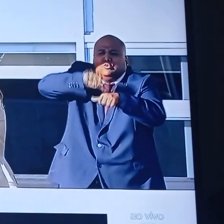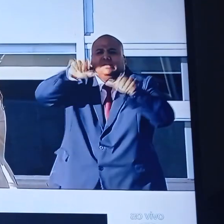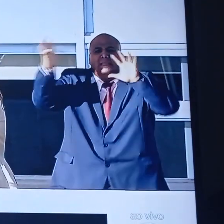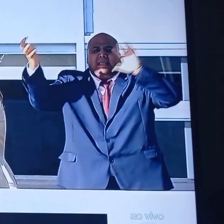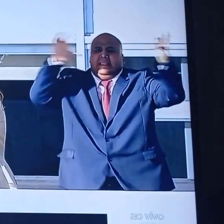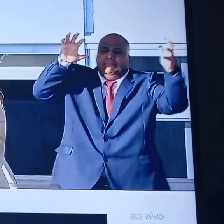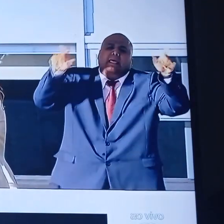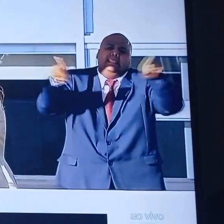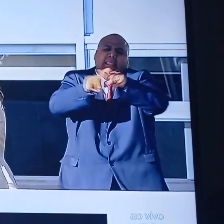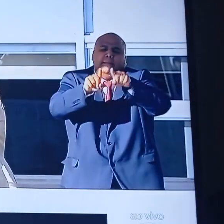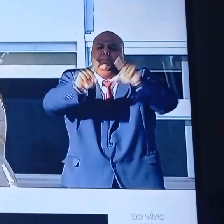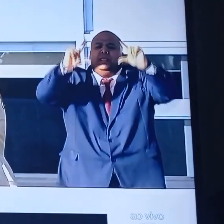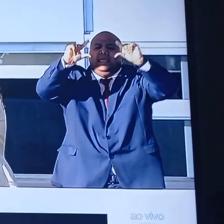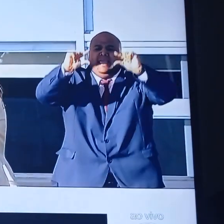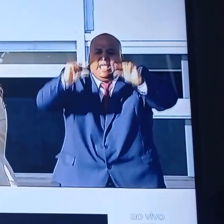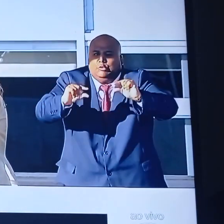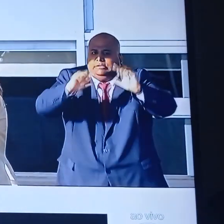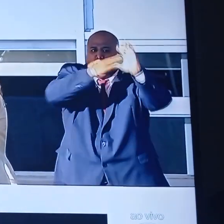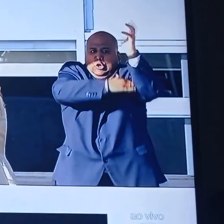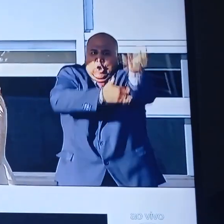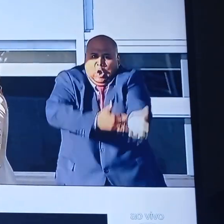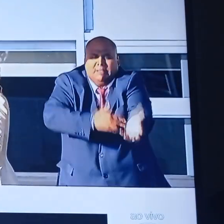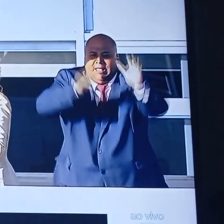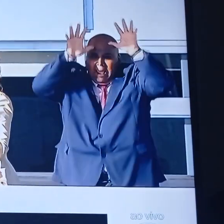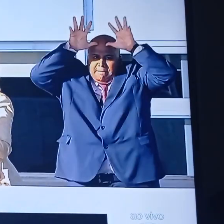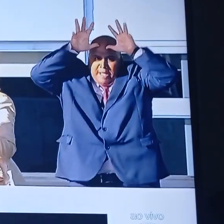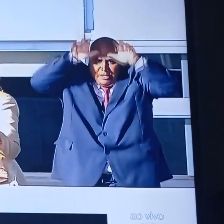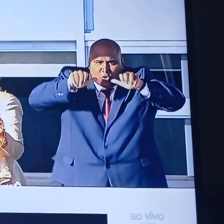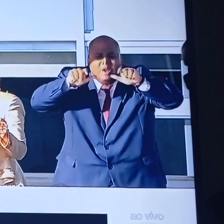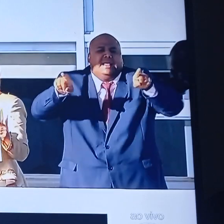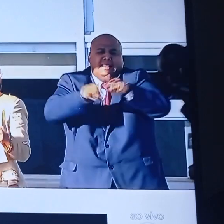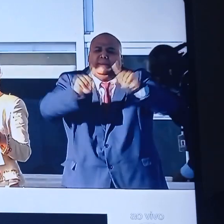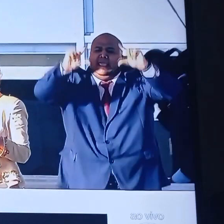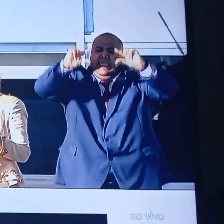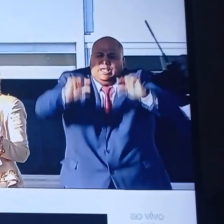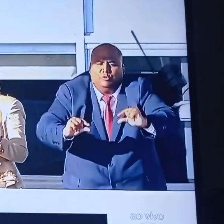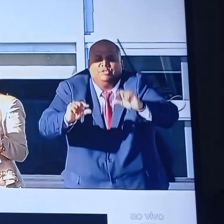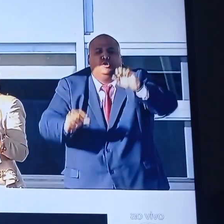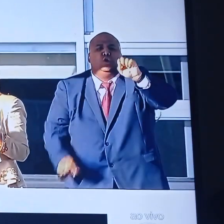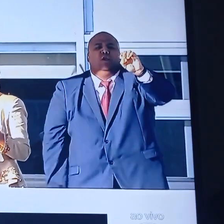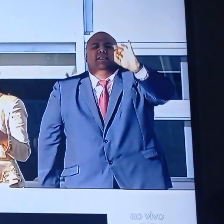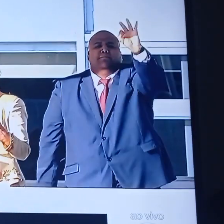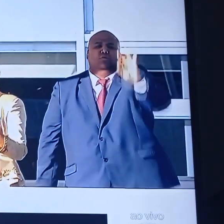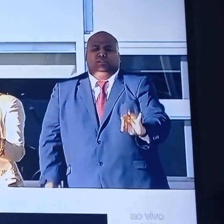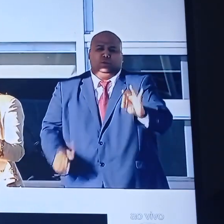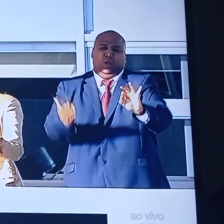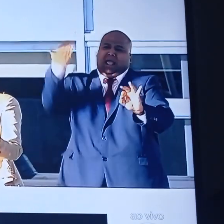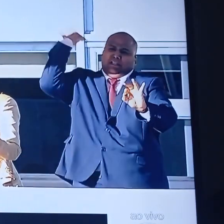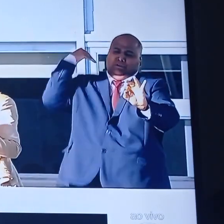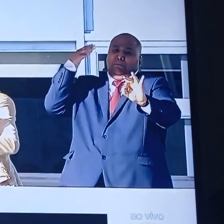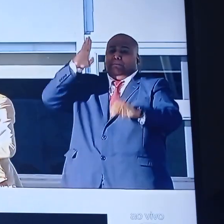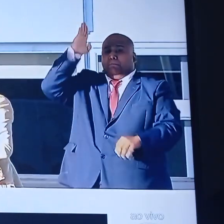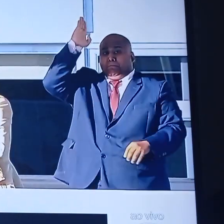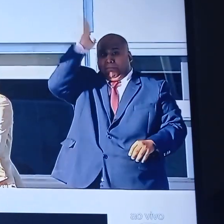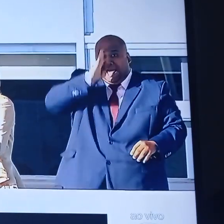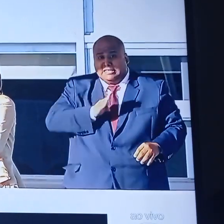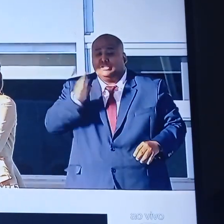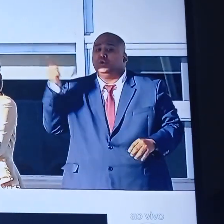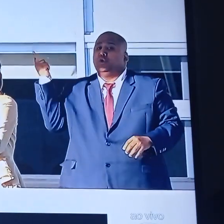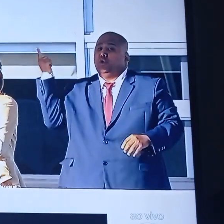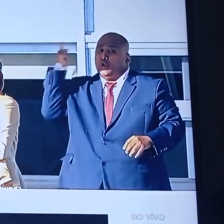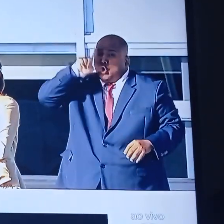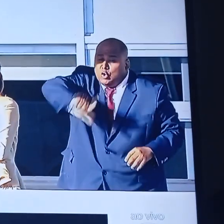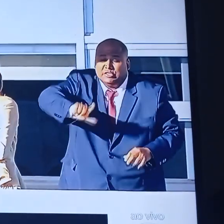climáticas e reduzimos o desmatamento da Amazônia em mais de 80%. O Brasil consolidou-se